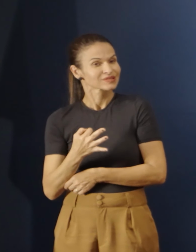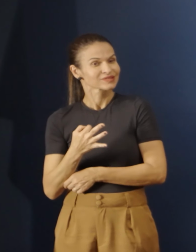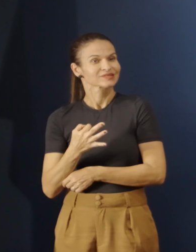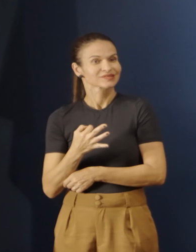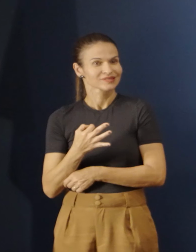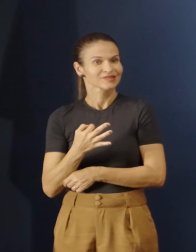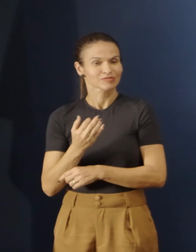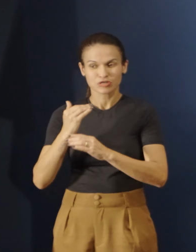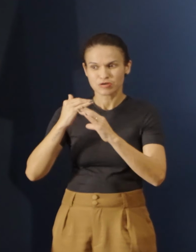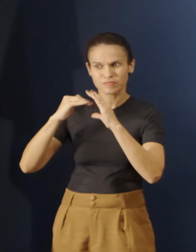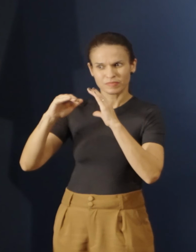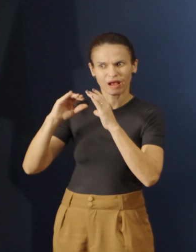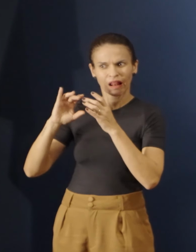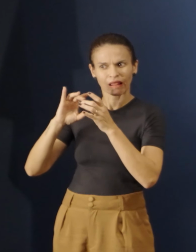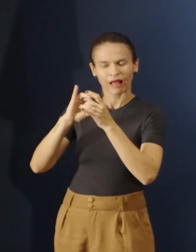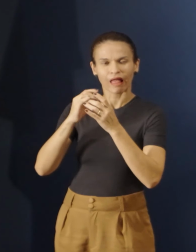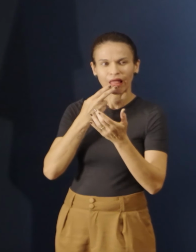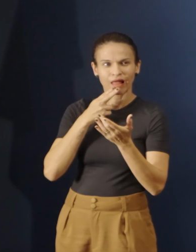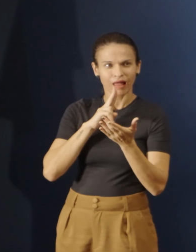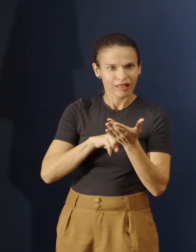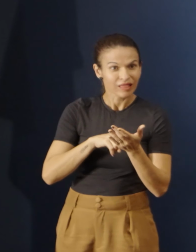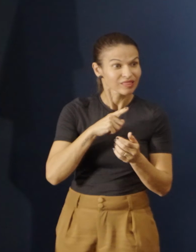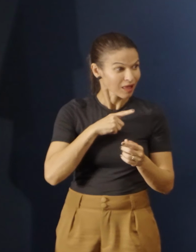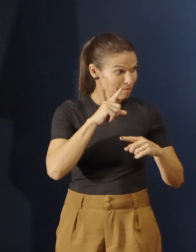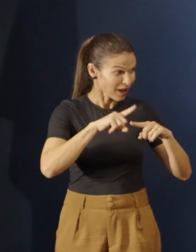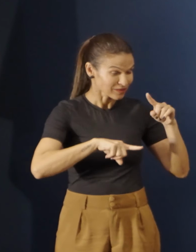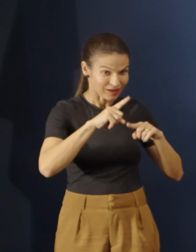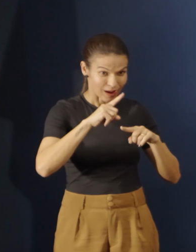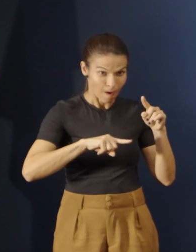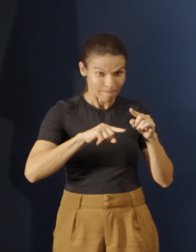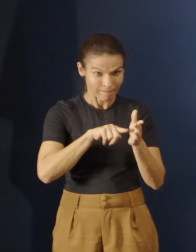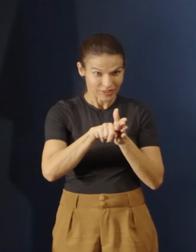considerar o e-mail como caso. Se vocês vão ter material para pesquisar.